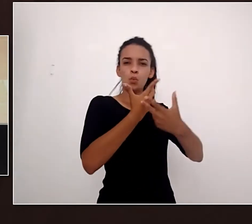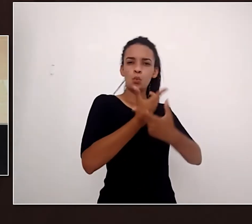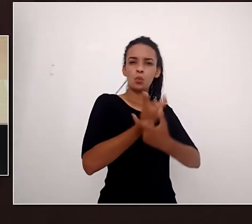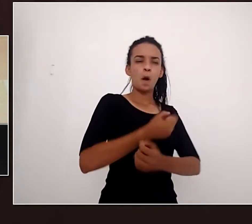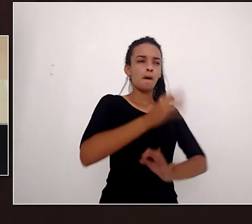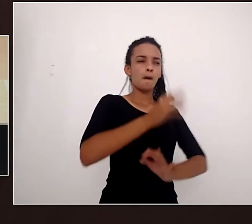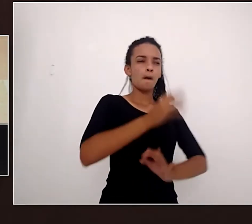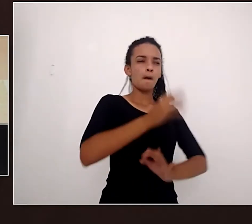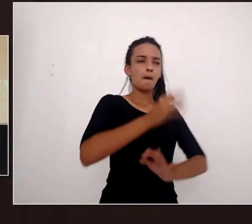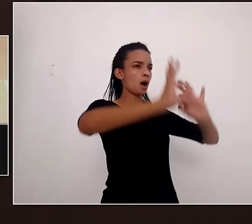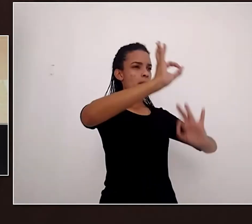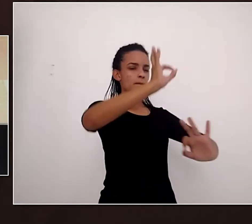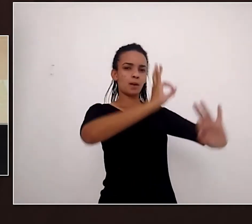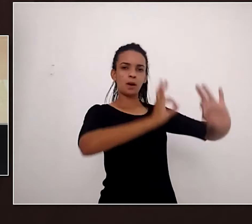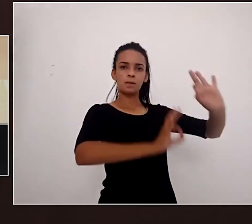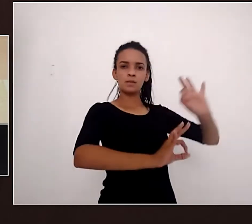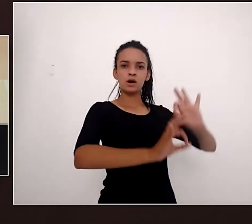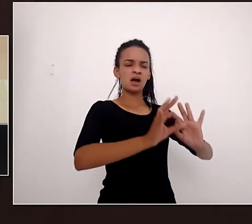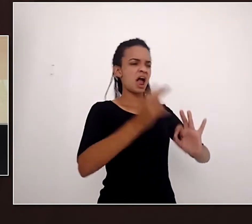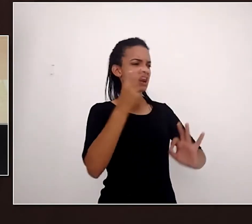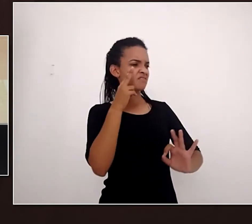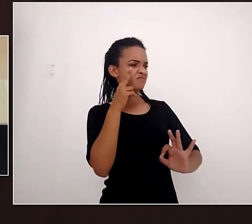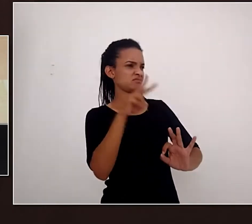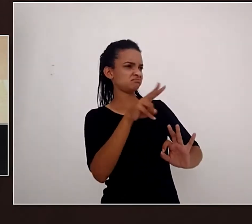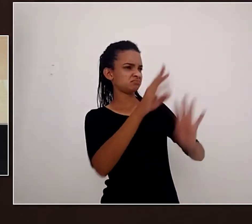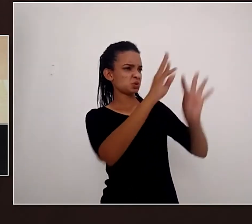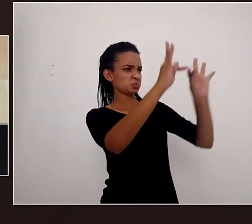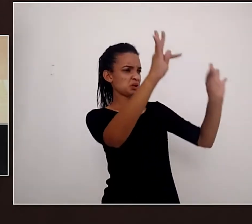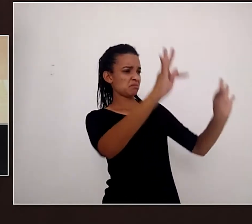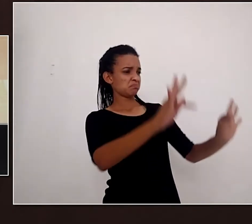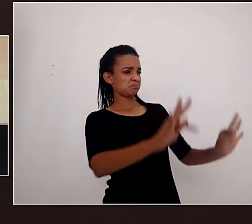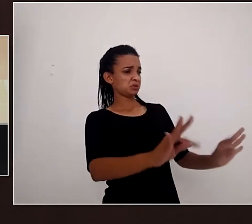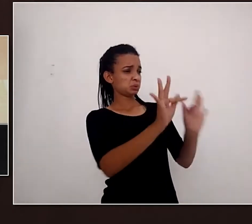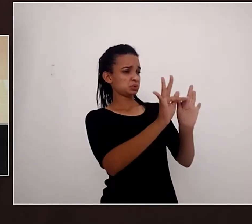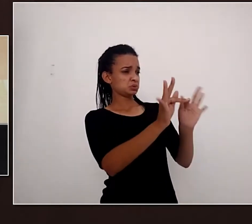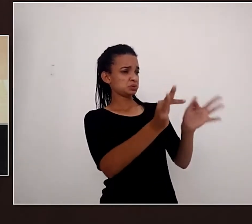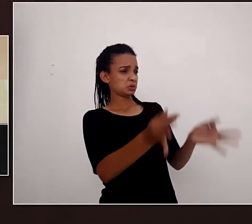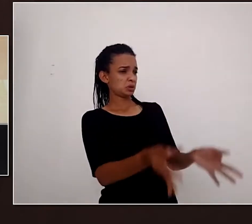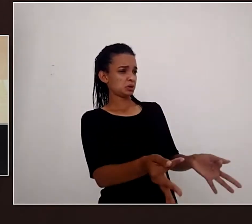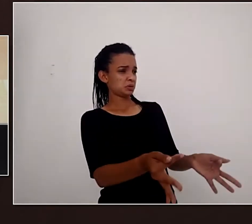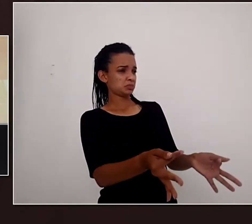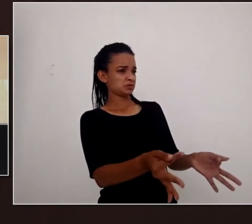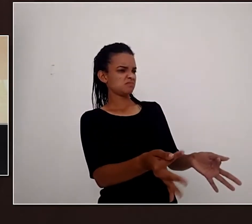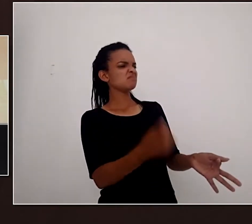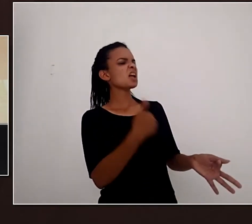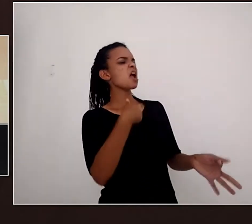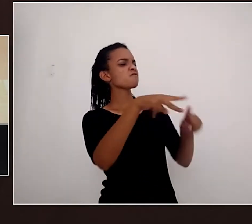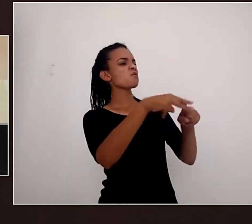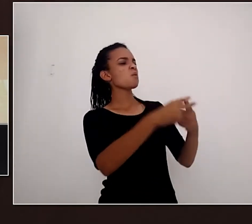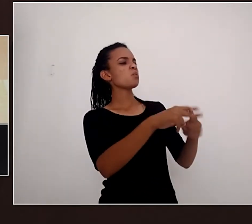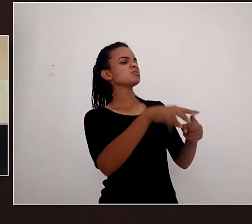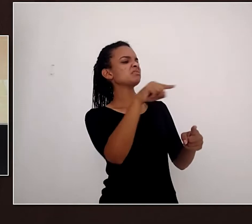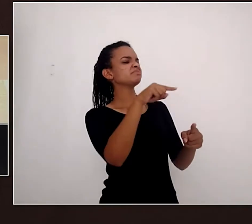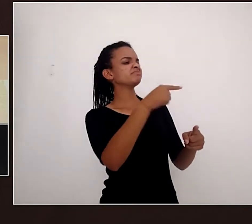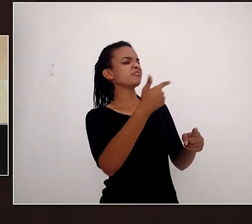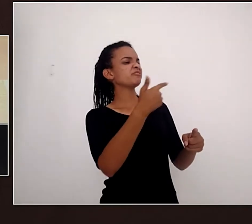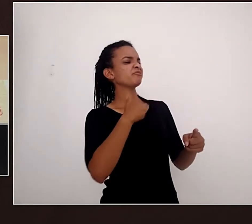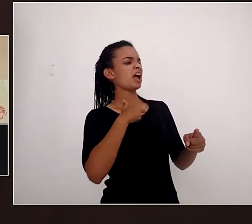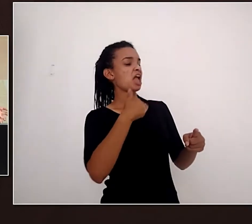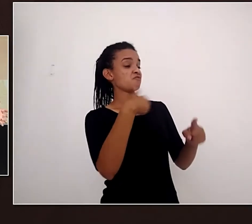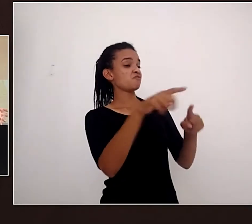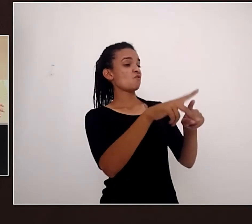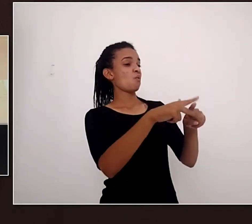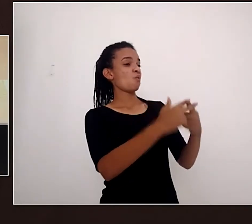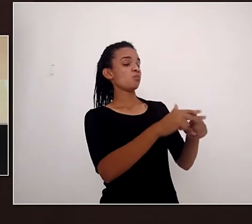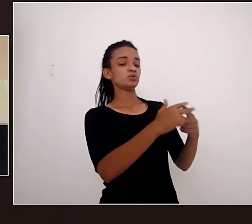acanhado. Eu vou reformar esse templo para vocês. Aí o templo se tornou um templo grande no tempo